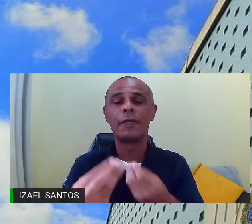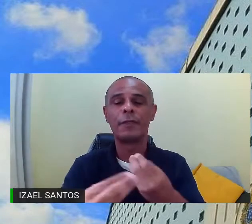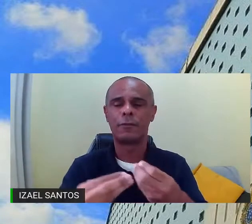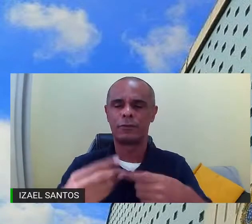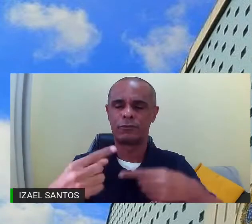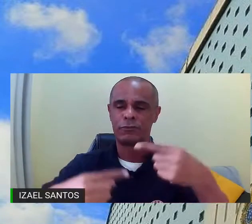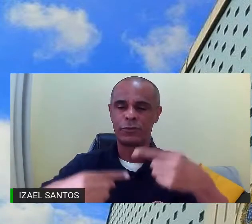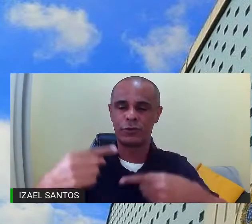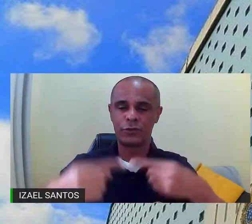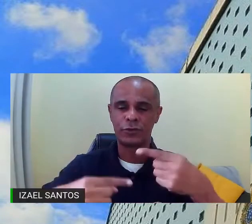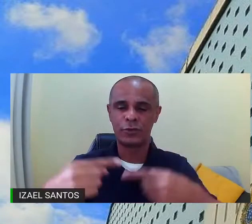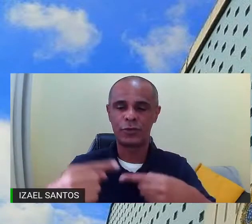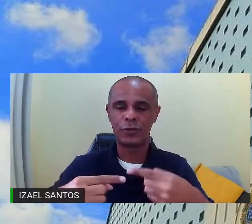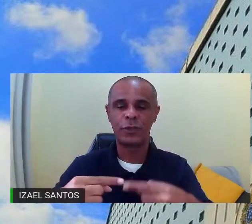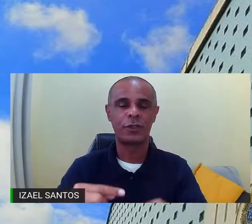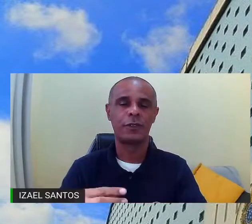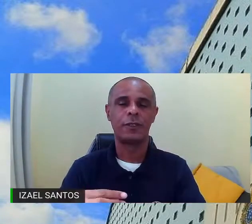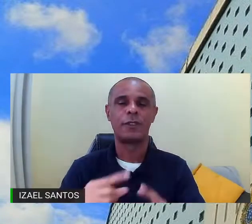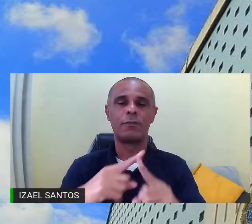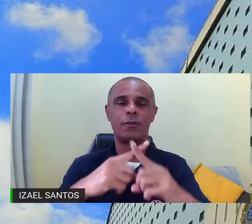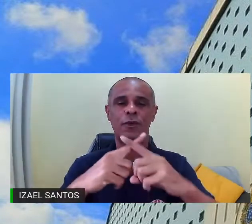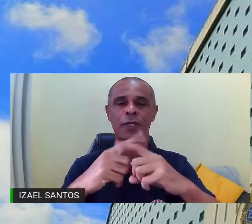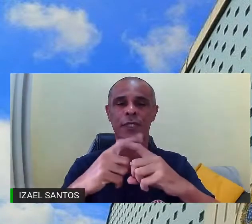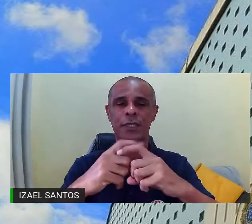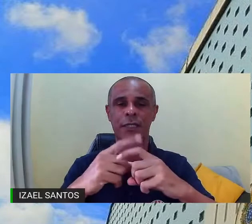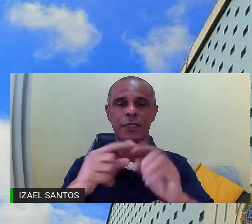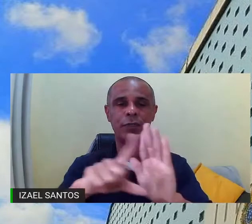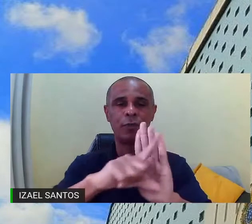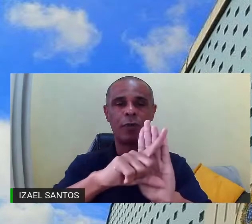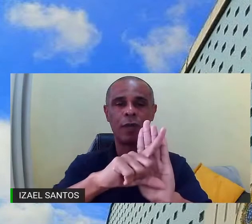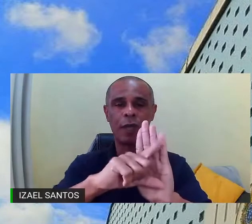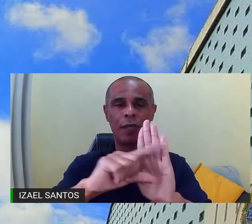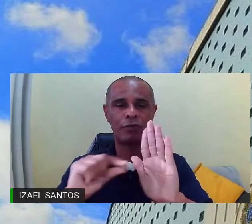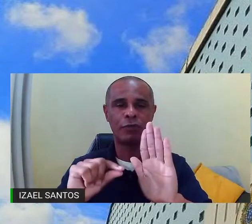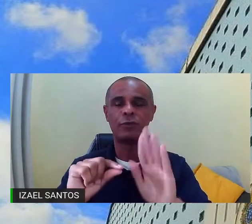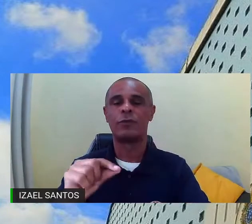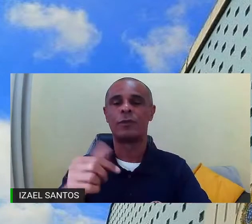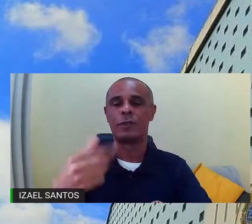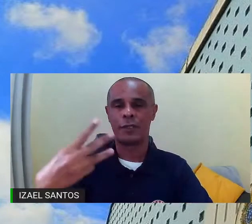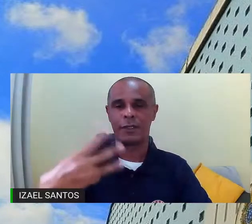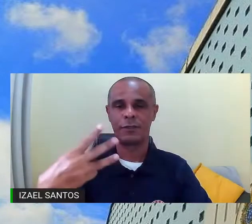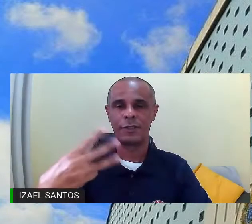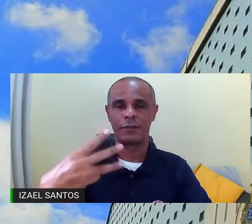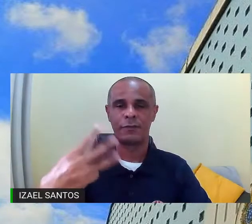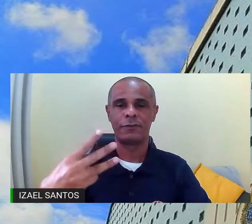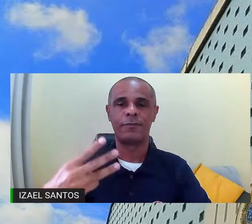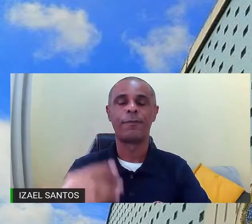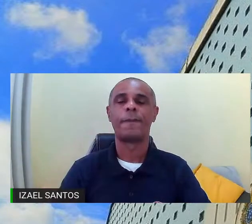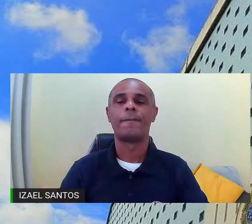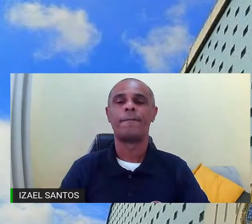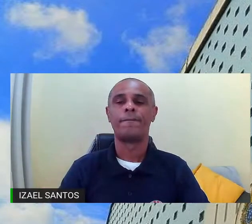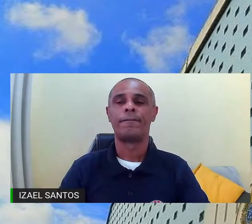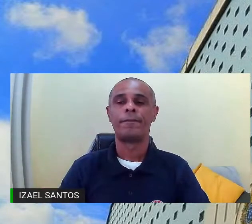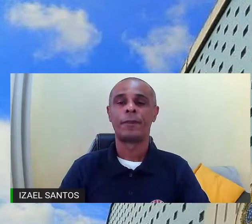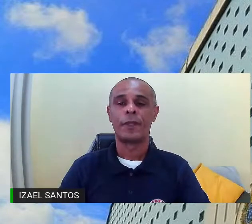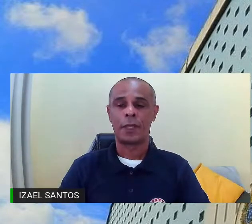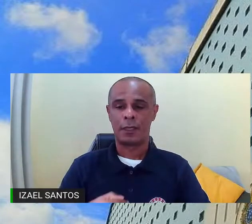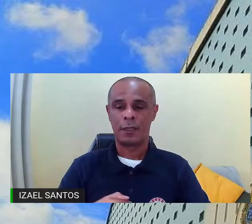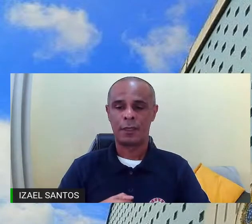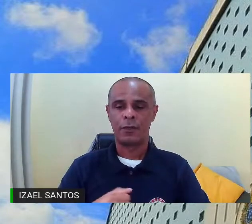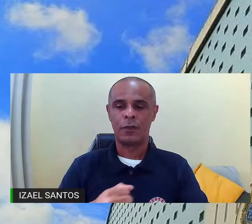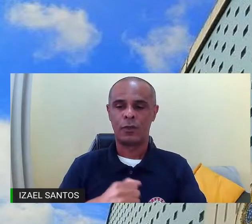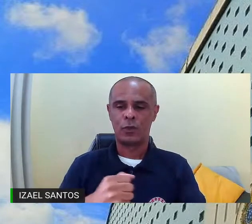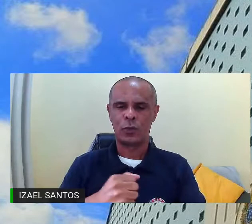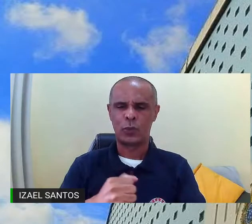poucos incisos do artigo 3º do qual eu vou tratar. Em primeiro lugar, então, 2 anos de